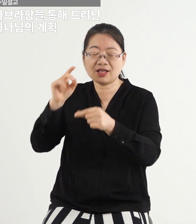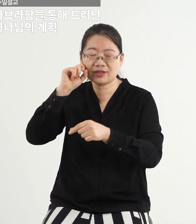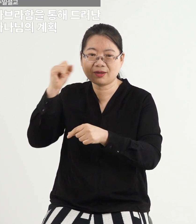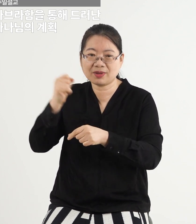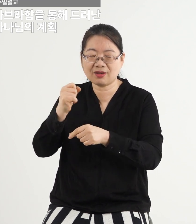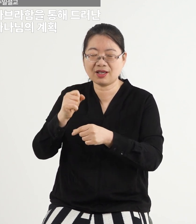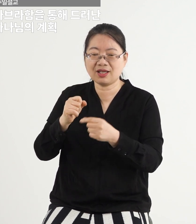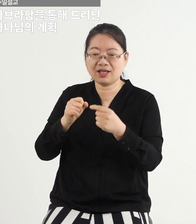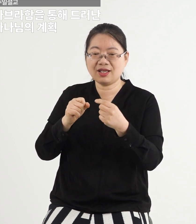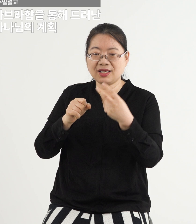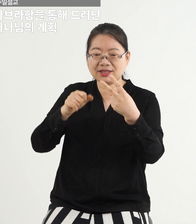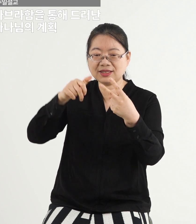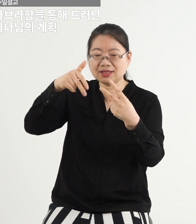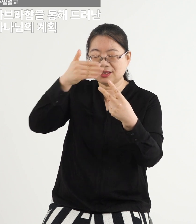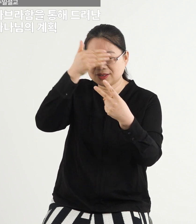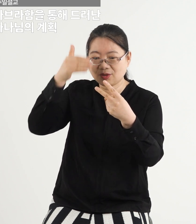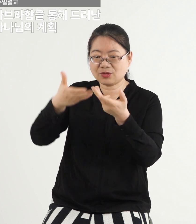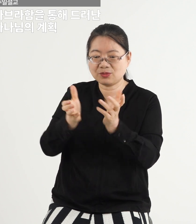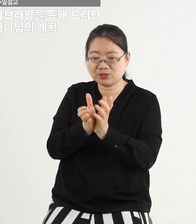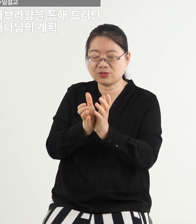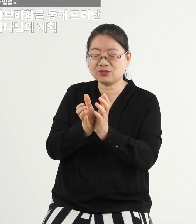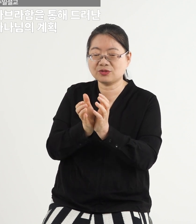있는데 이런 얘기를 했어요.